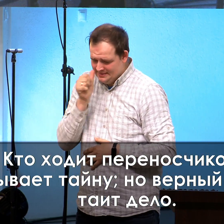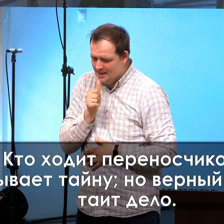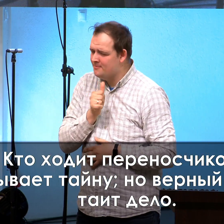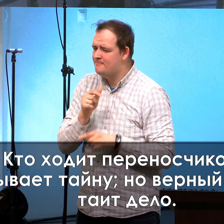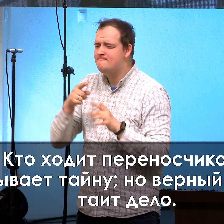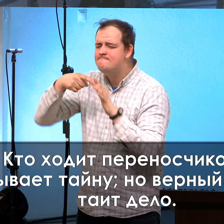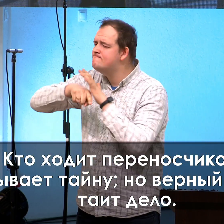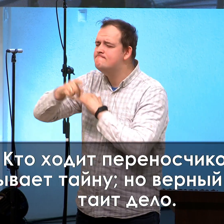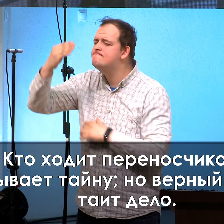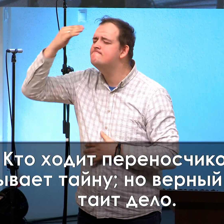любовь.